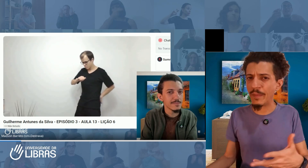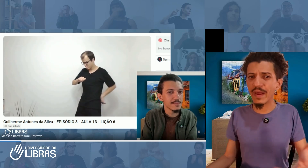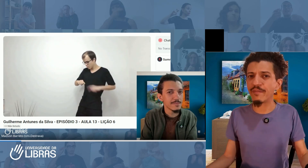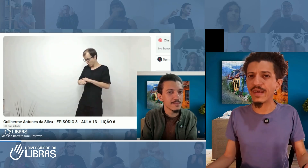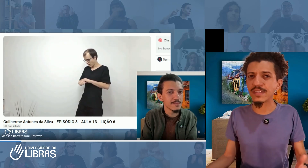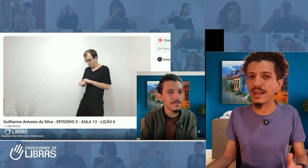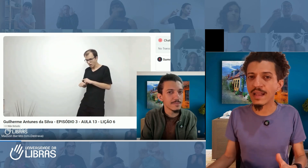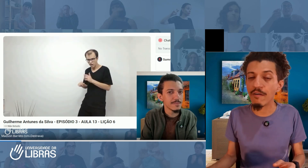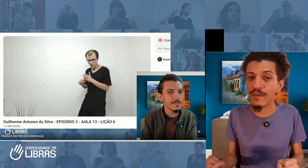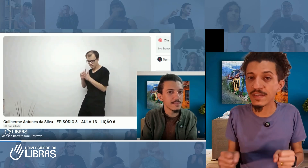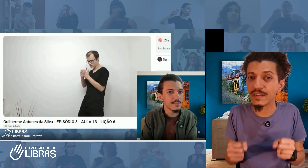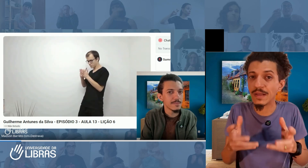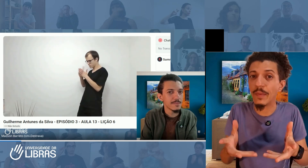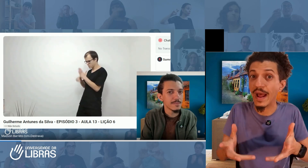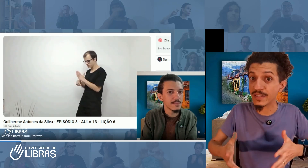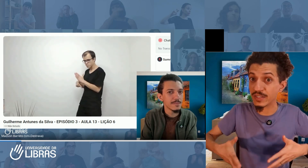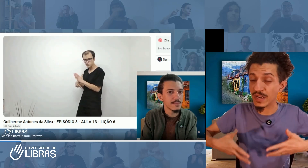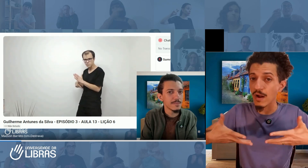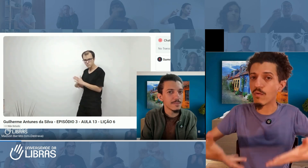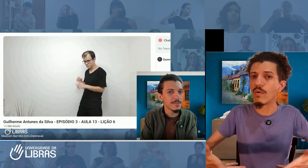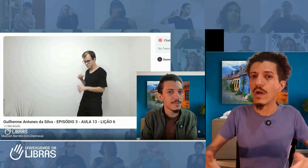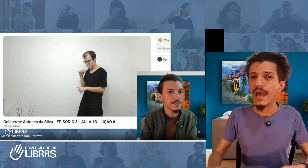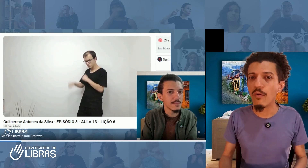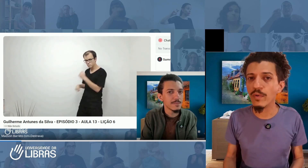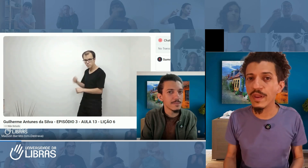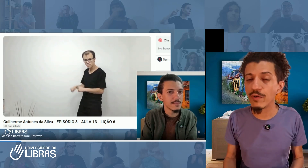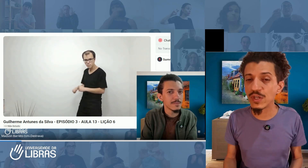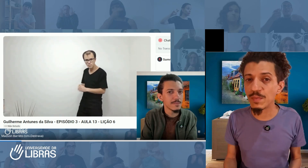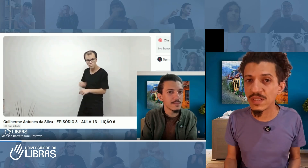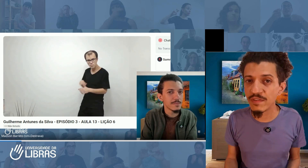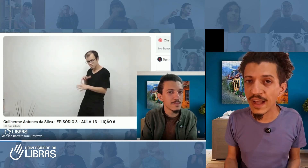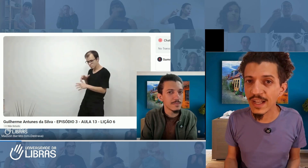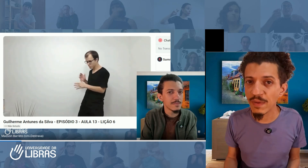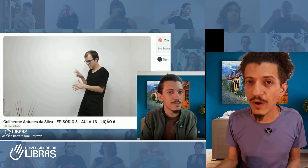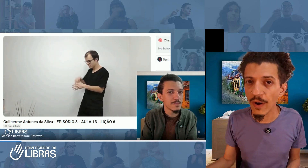vez que ele estava fazendo essa prática já com um nível de expressividade maior.